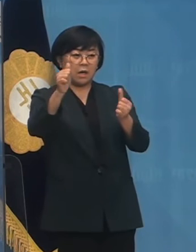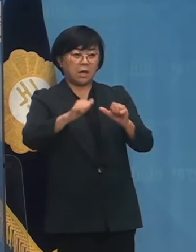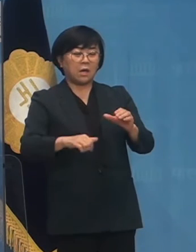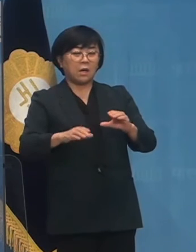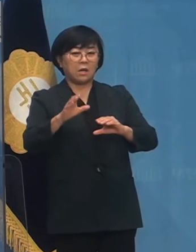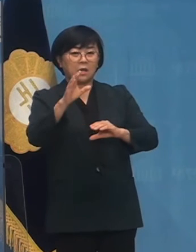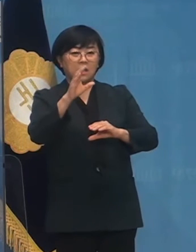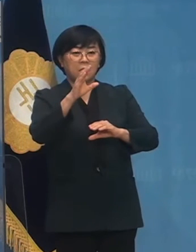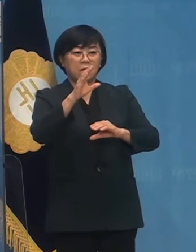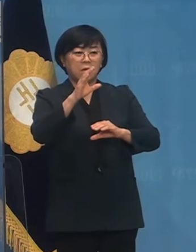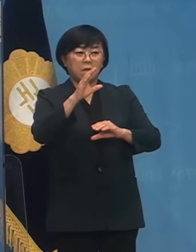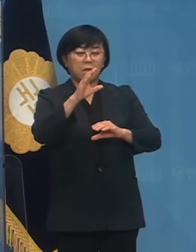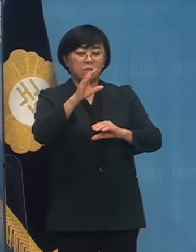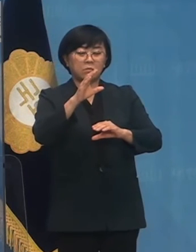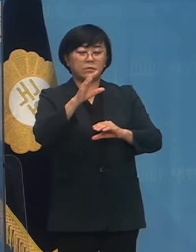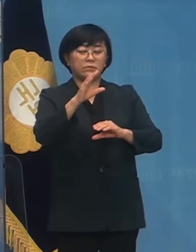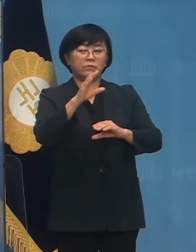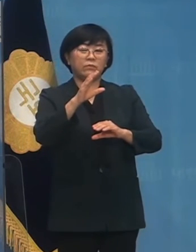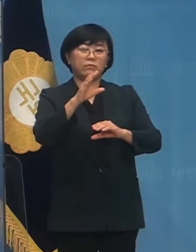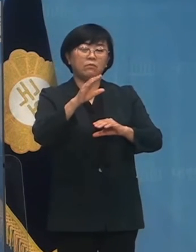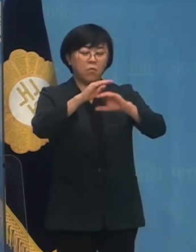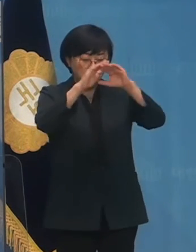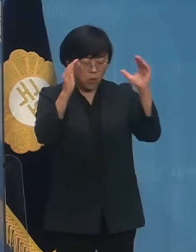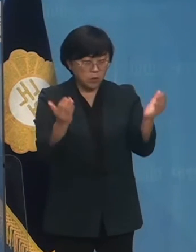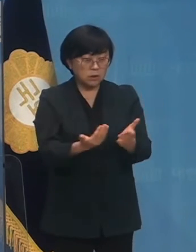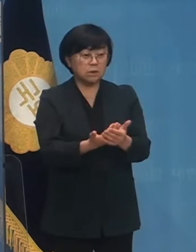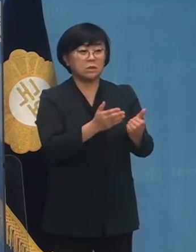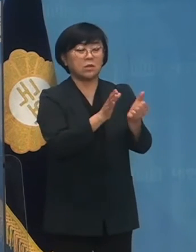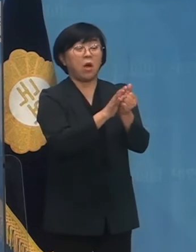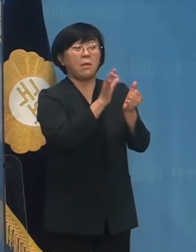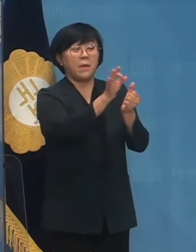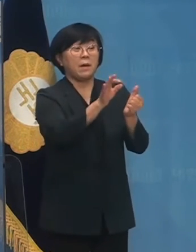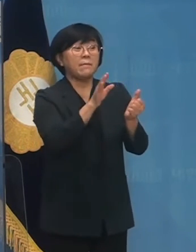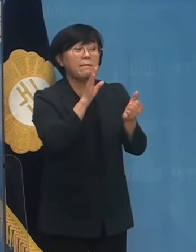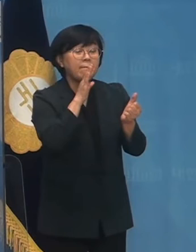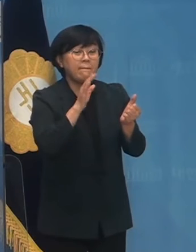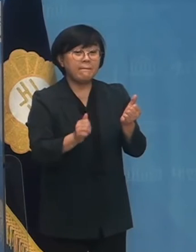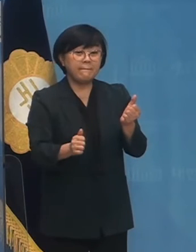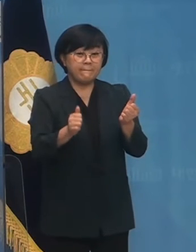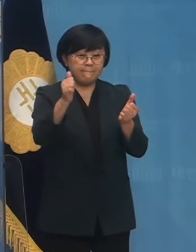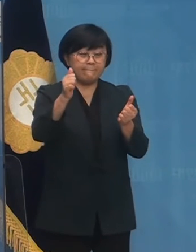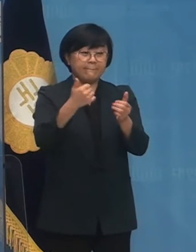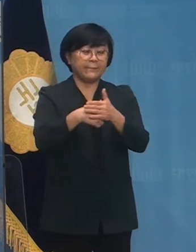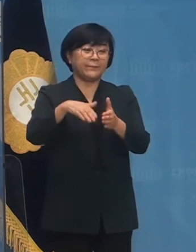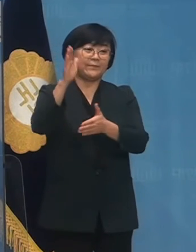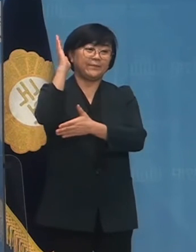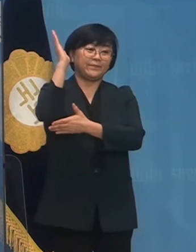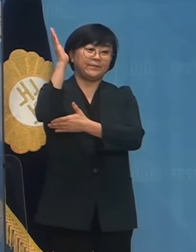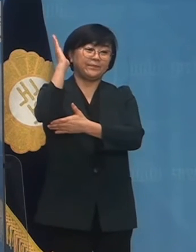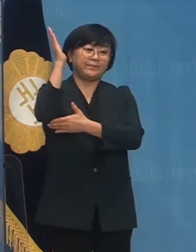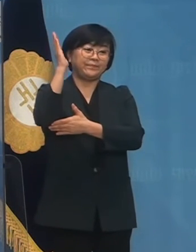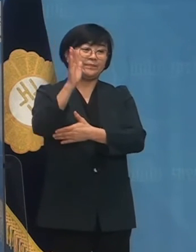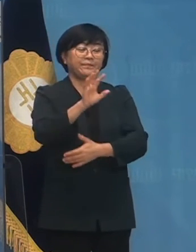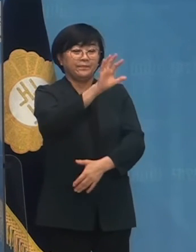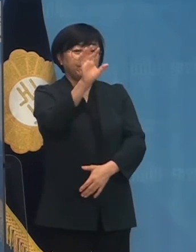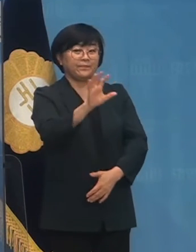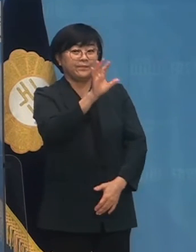전폭적인 전 지원을 하는 것이 훨씬 낫다라는 이야기만을